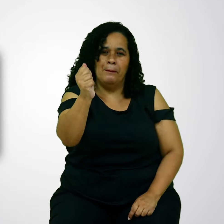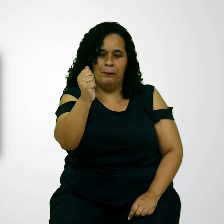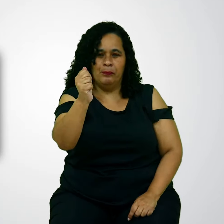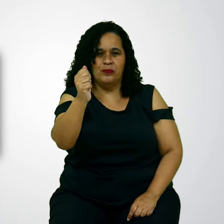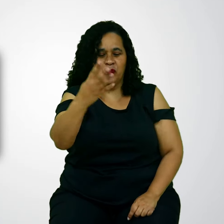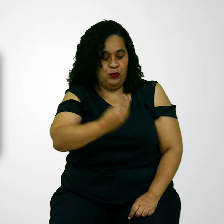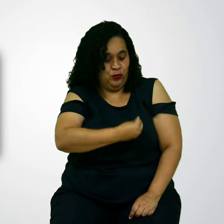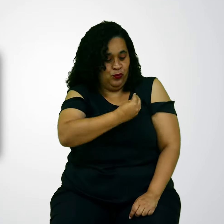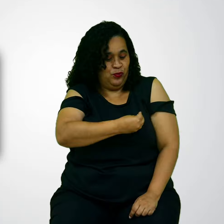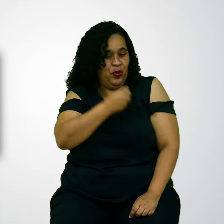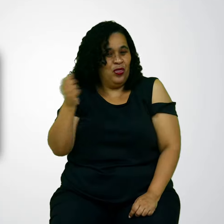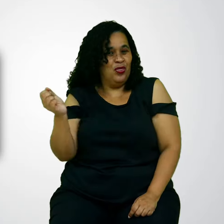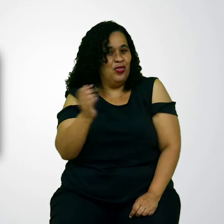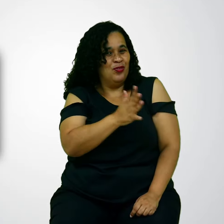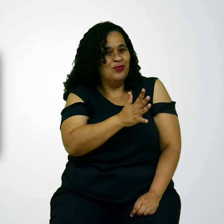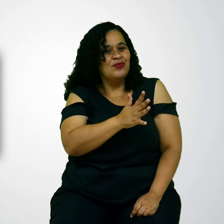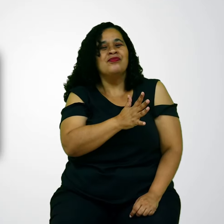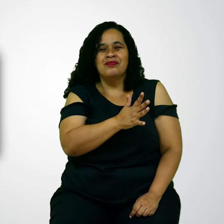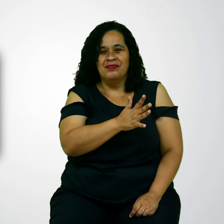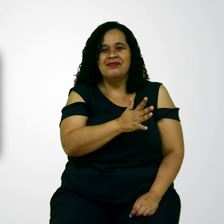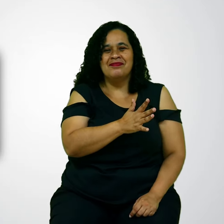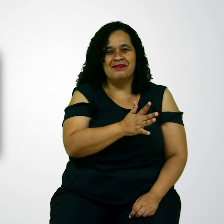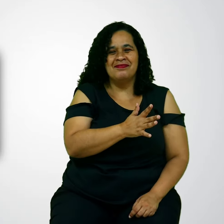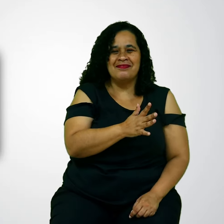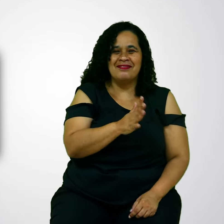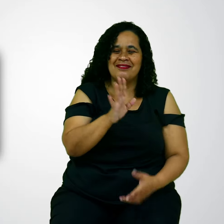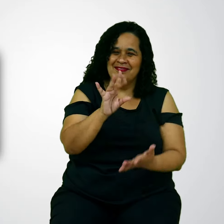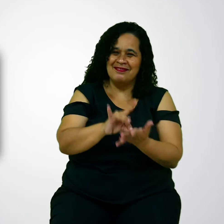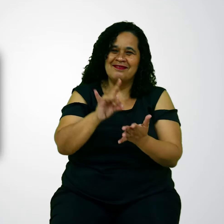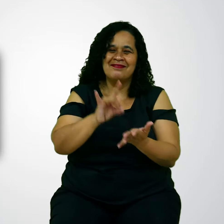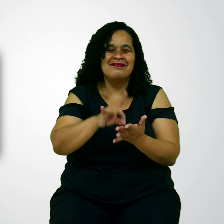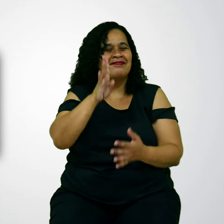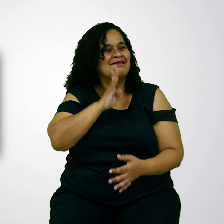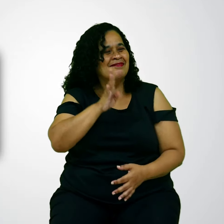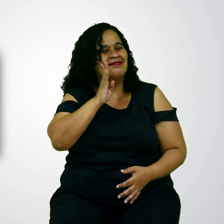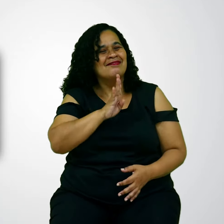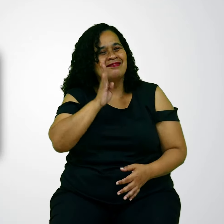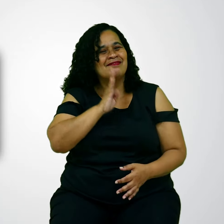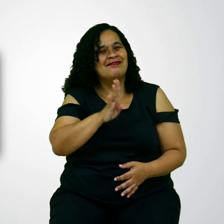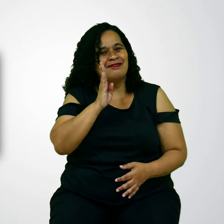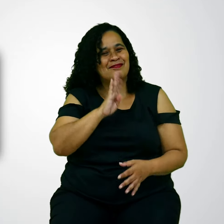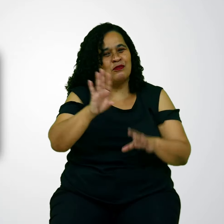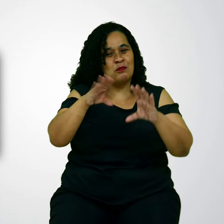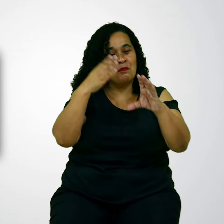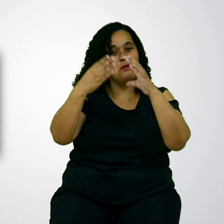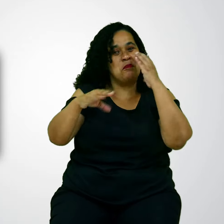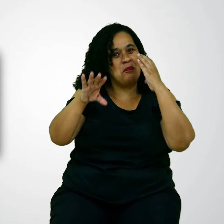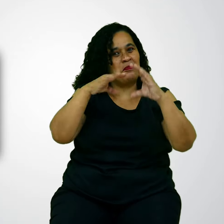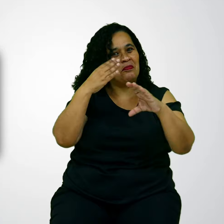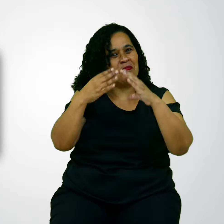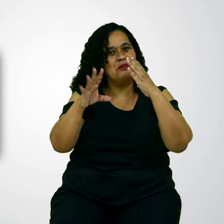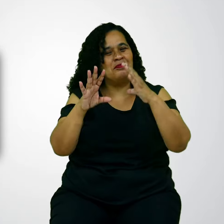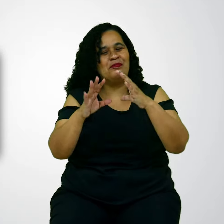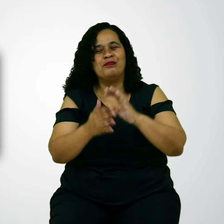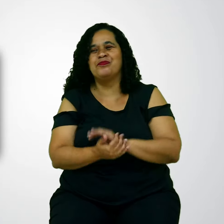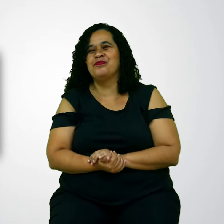animada, agitada, um corinho animado, pastor. Animado. Daquele que crente pentecostal gosta. Eu acho que a